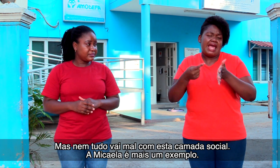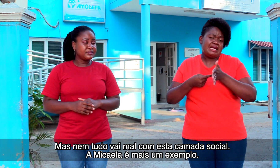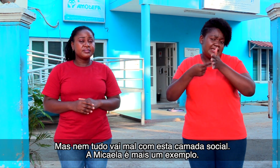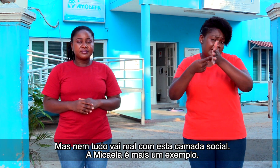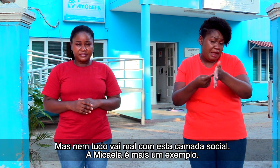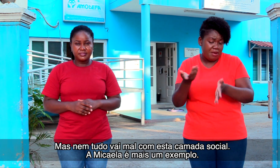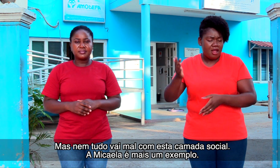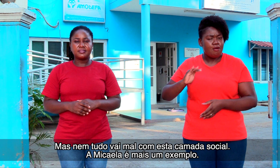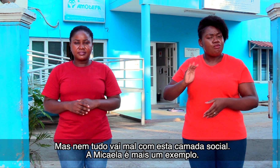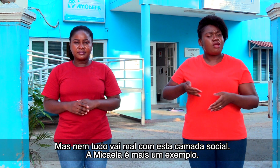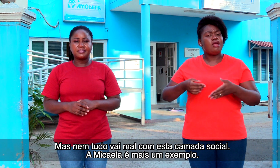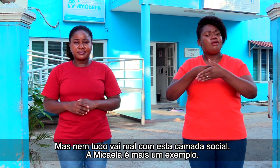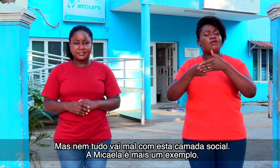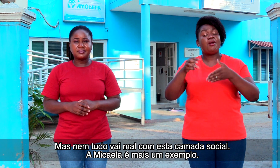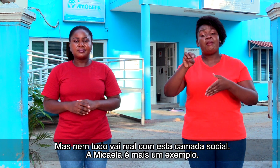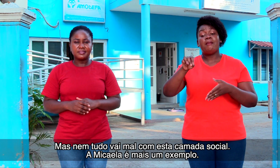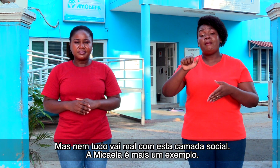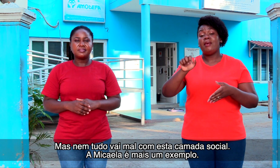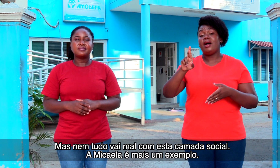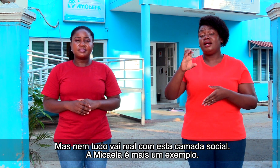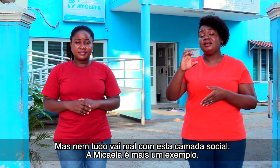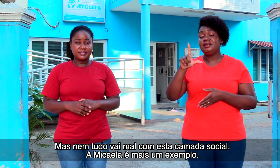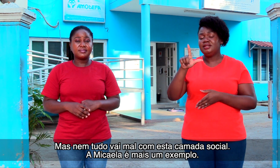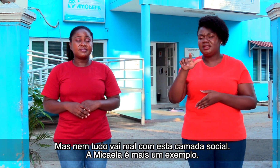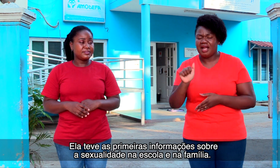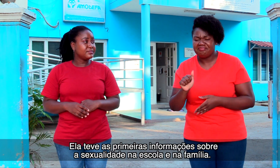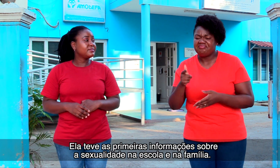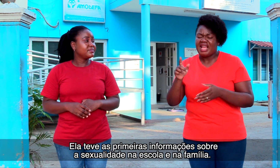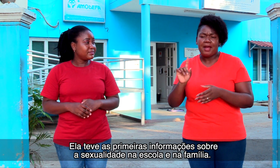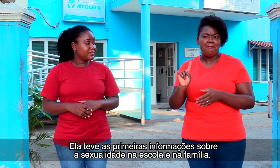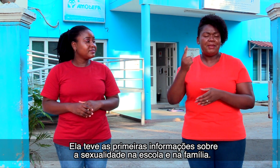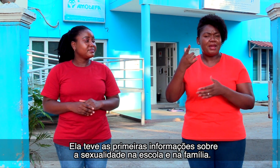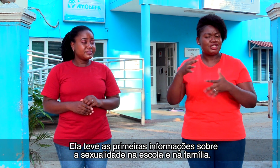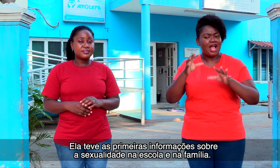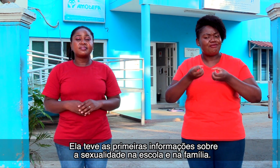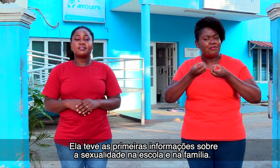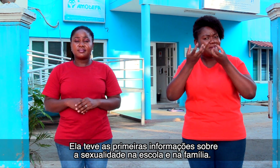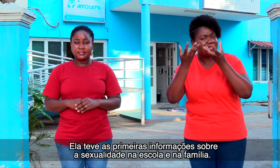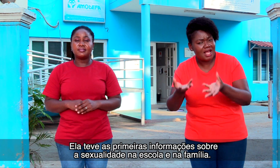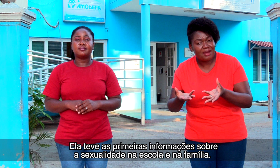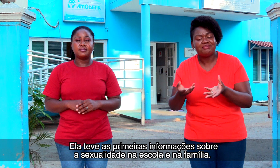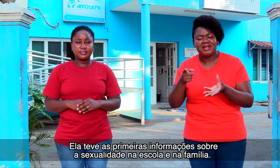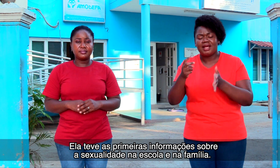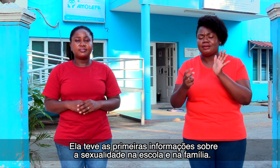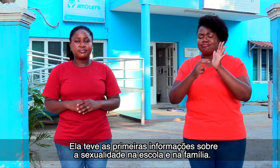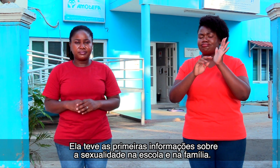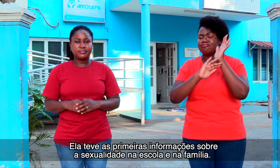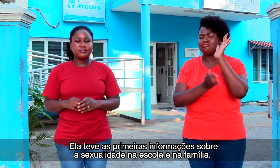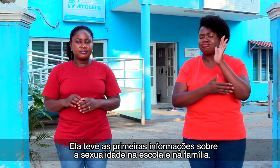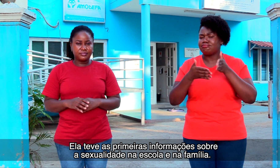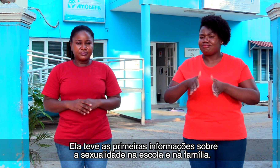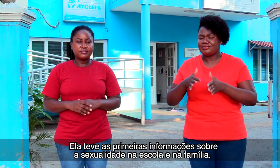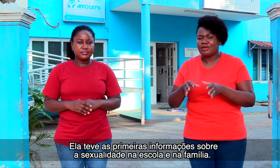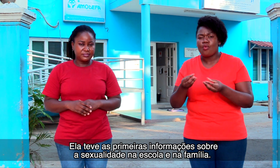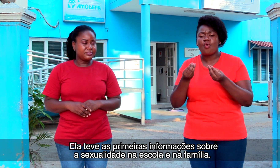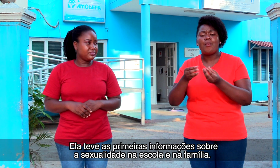com esta camada social. A Micaela é mais um exemplo. Ela teve as primeiras informações sobre a sexualidade na